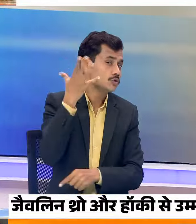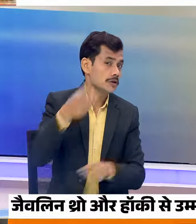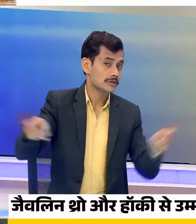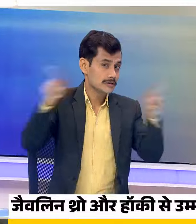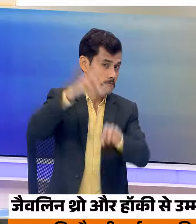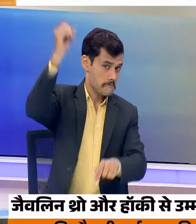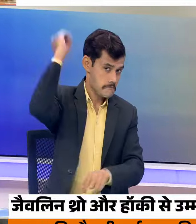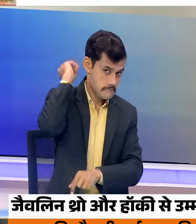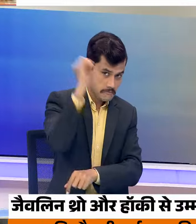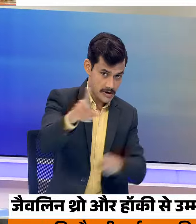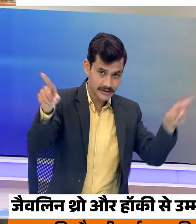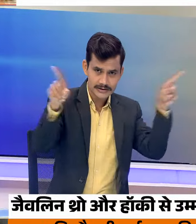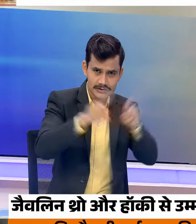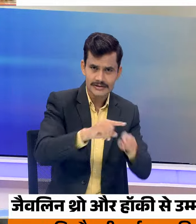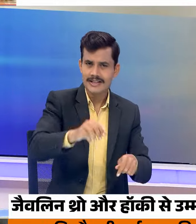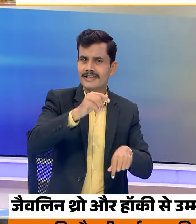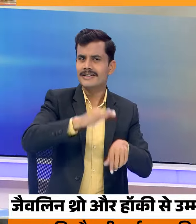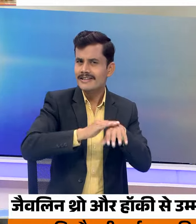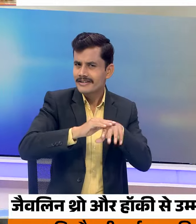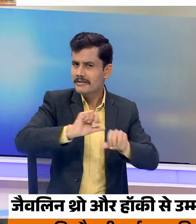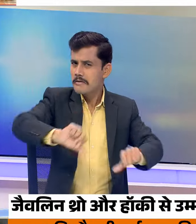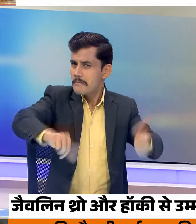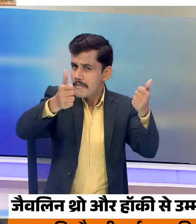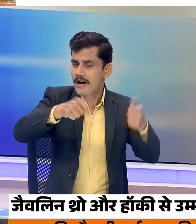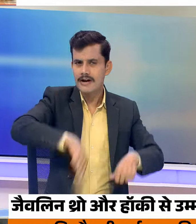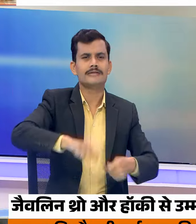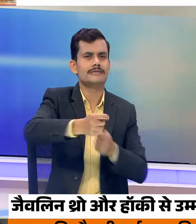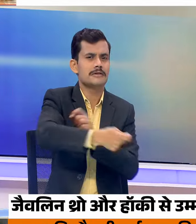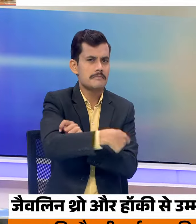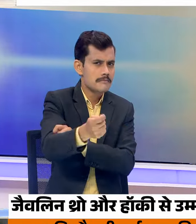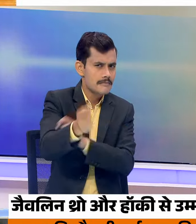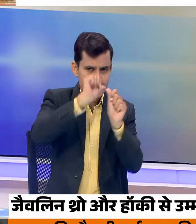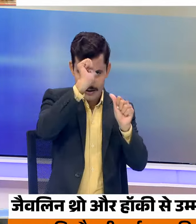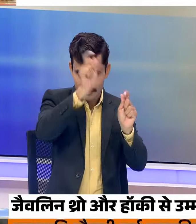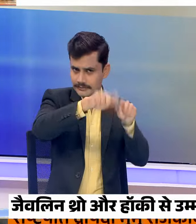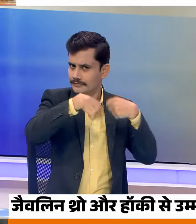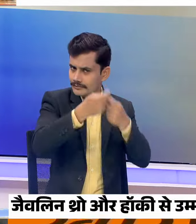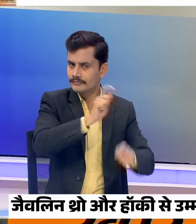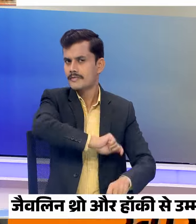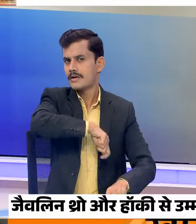के लिए भारतीय हॉकी टीम का स्पेन से होगा मुकाबला।